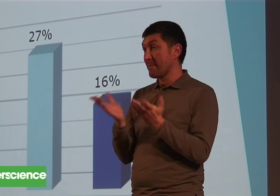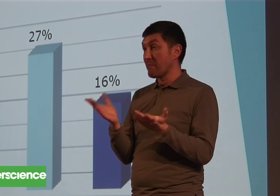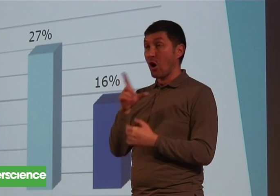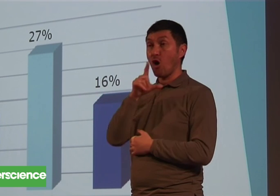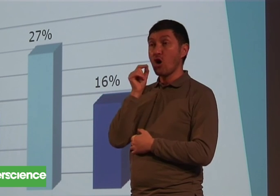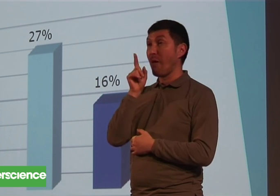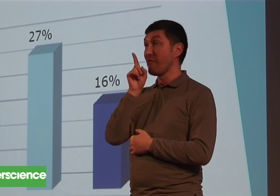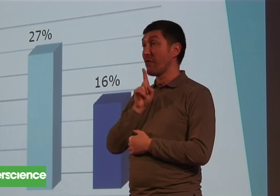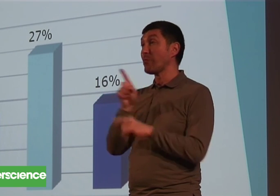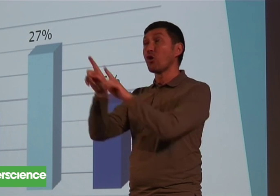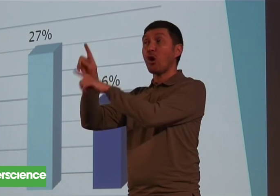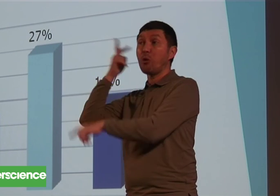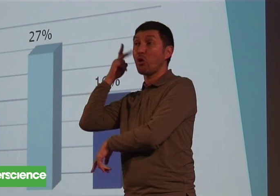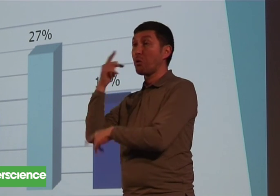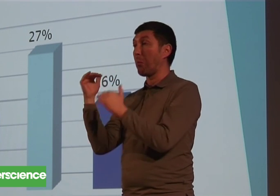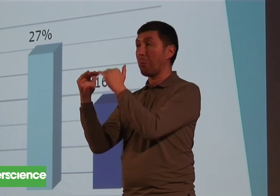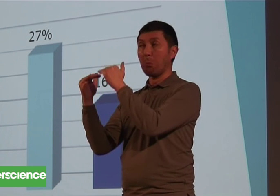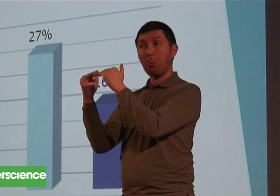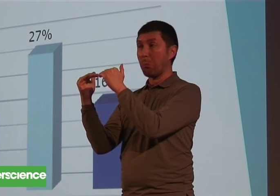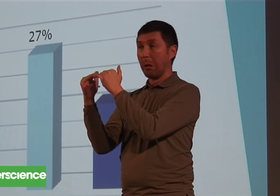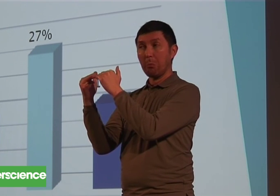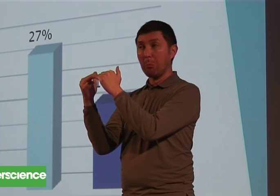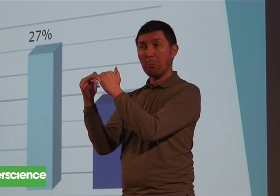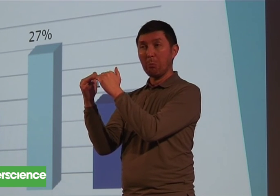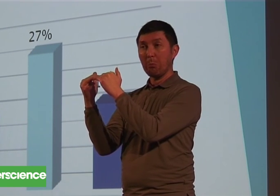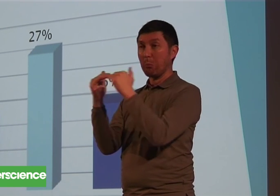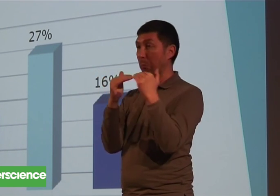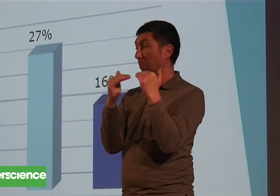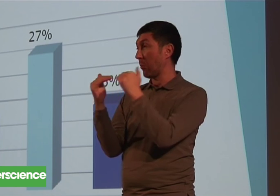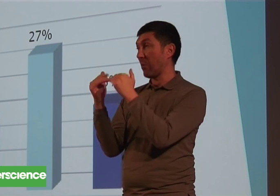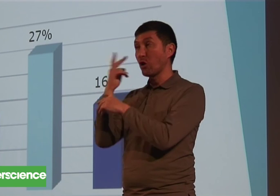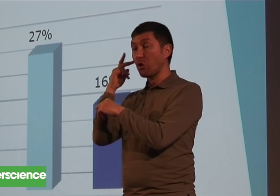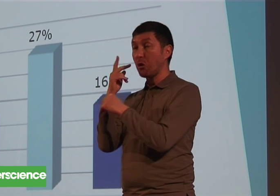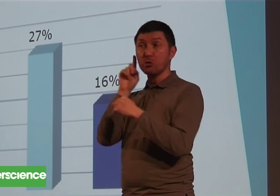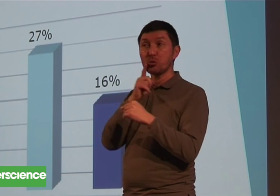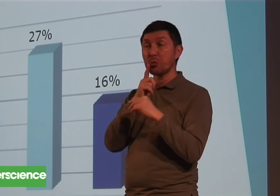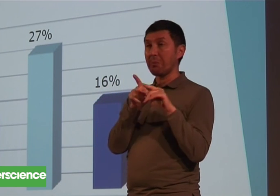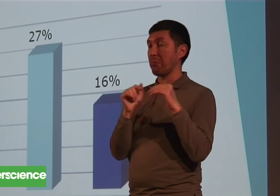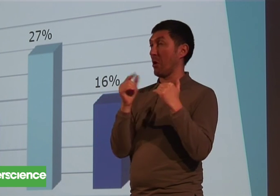femmes. Les hommes et les femmes déclarent à peu près le même niveau, mais dans le BSSM,